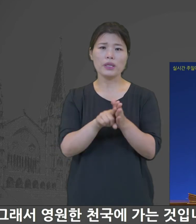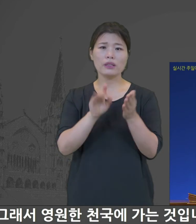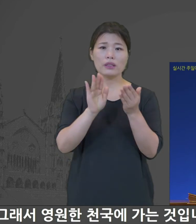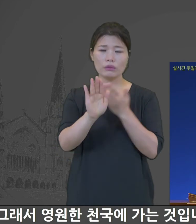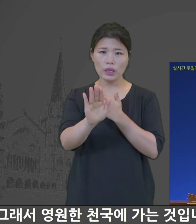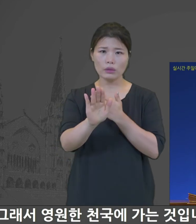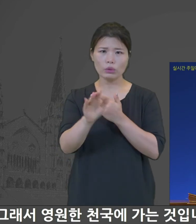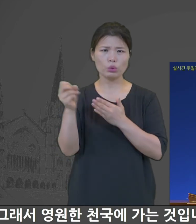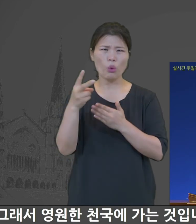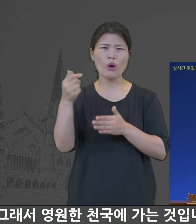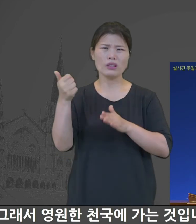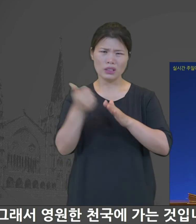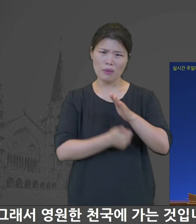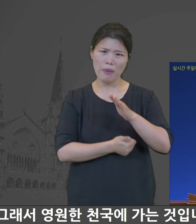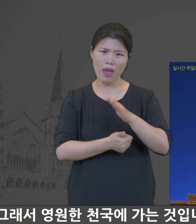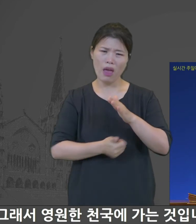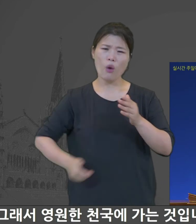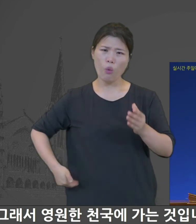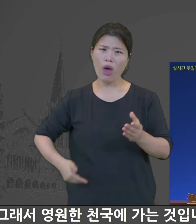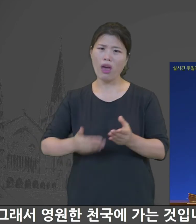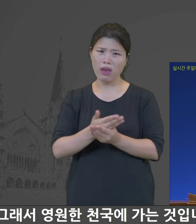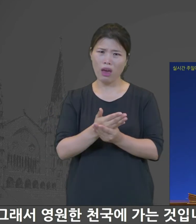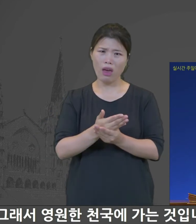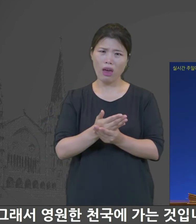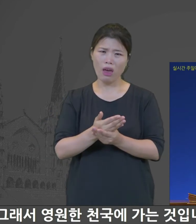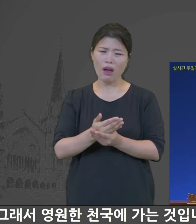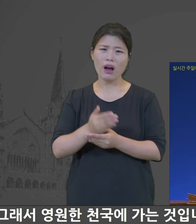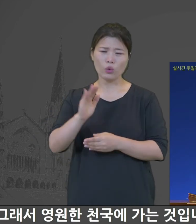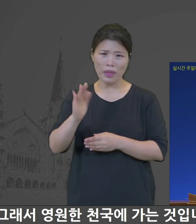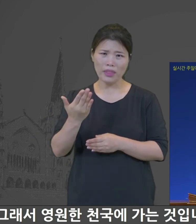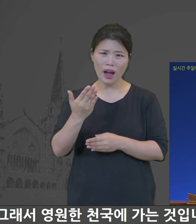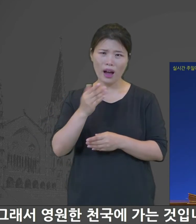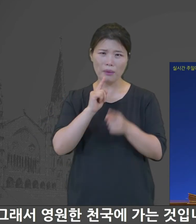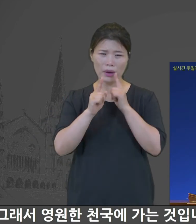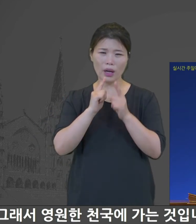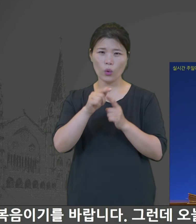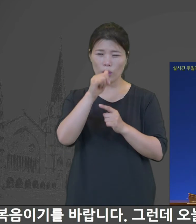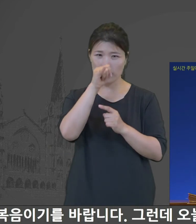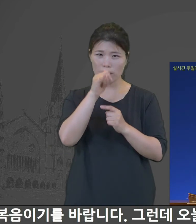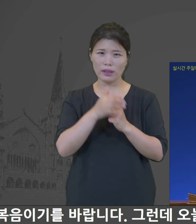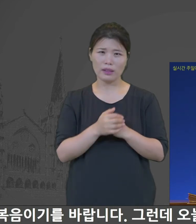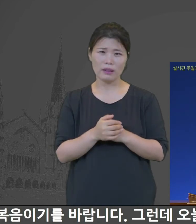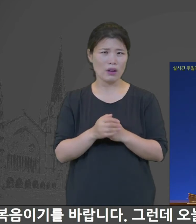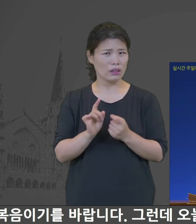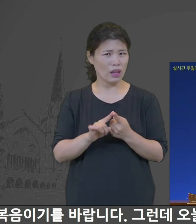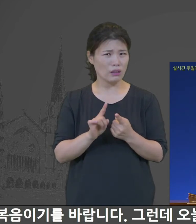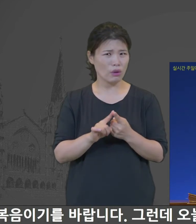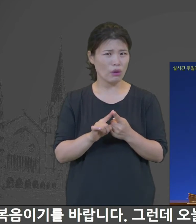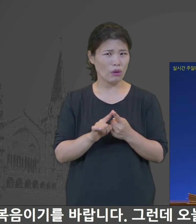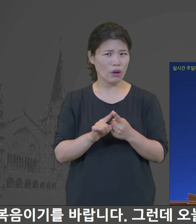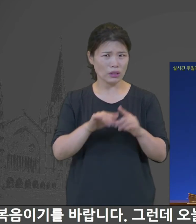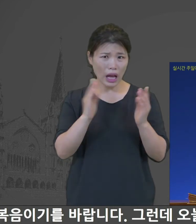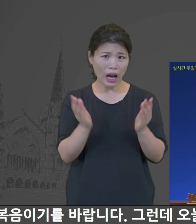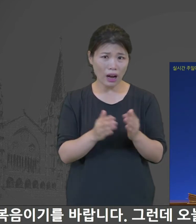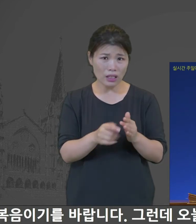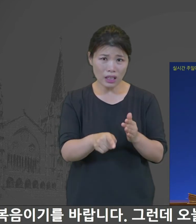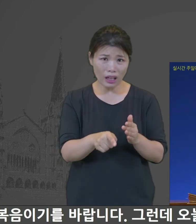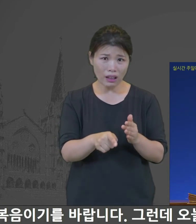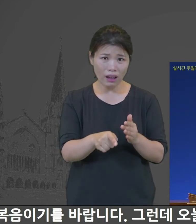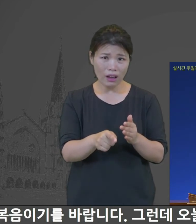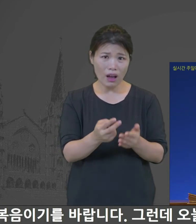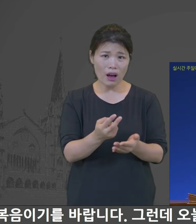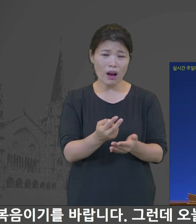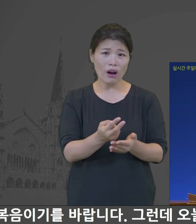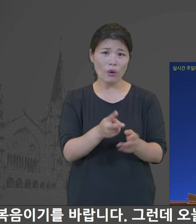또 실패하고 또 회개하고 또 돌아올 것이다, 이런 말씀들이 여기 지금 다 생략이 되어 있고요. 한 가지